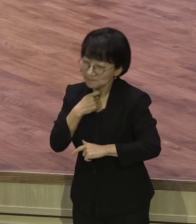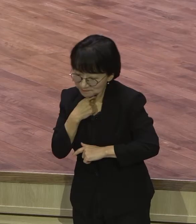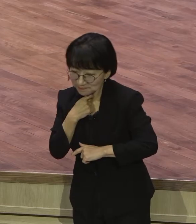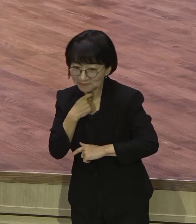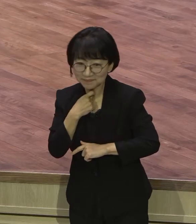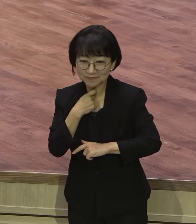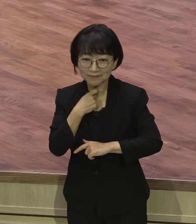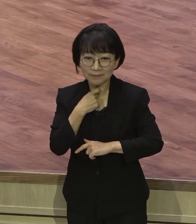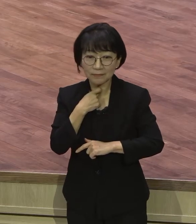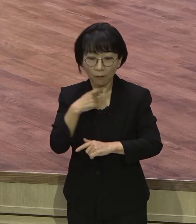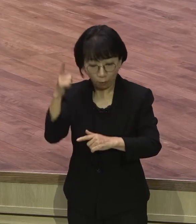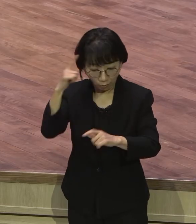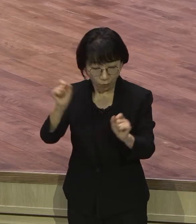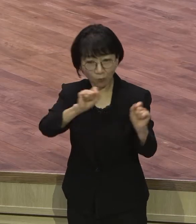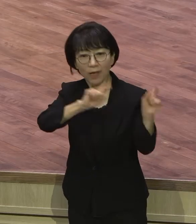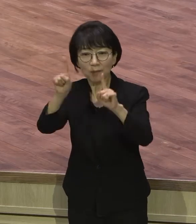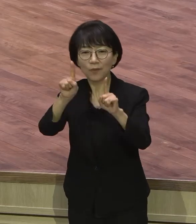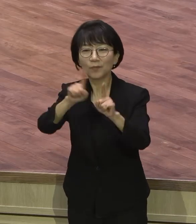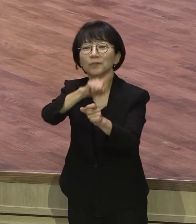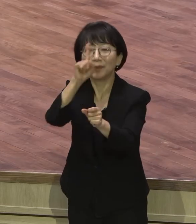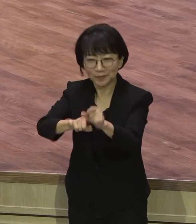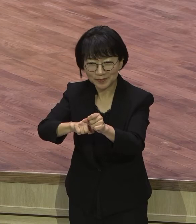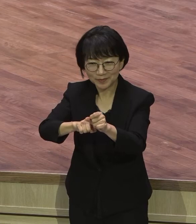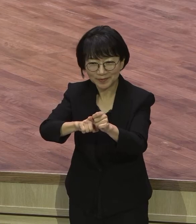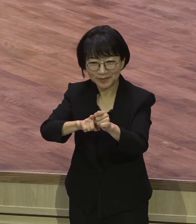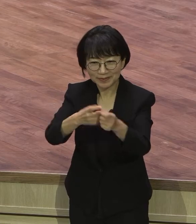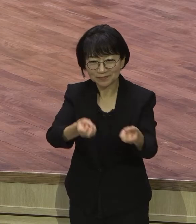되겠습니다. 그걸 회복시키는 거예요, 회복.